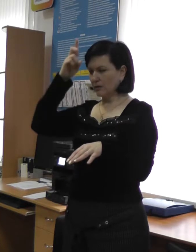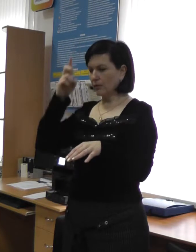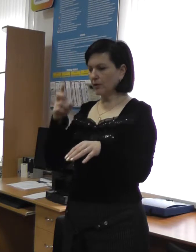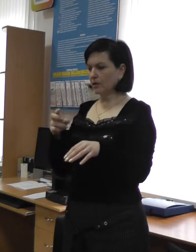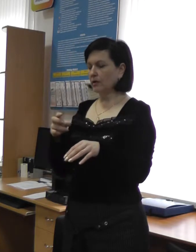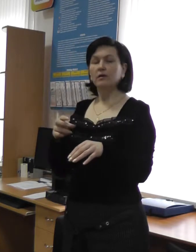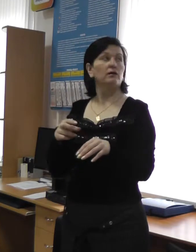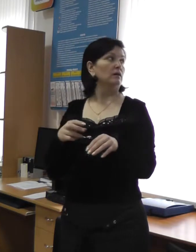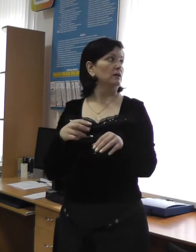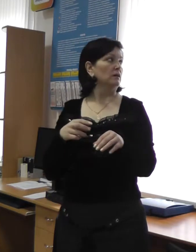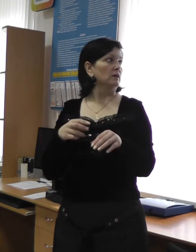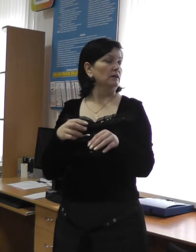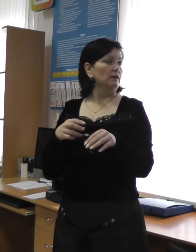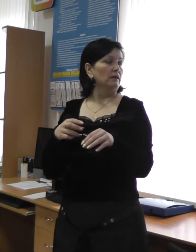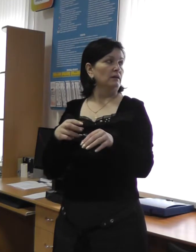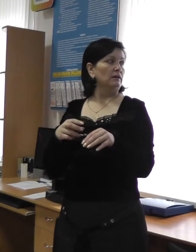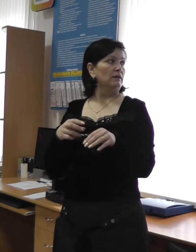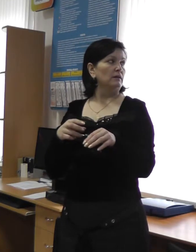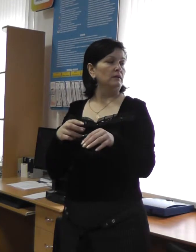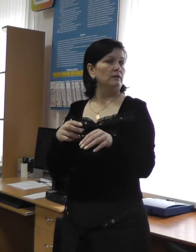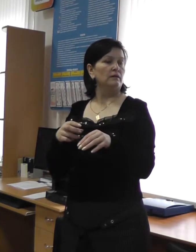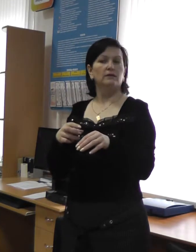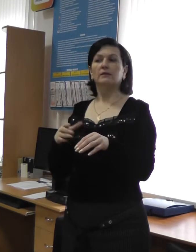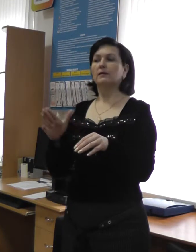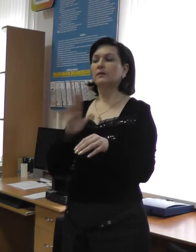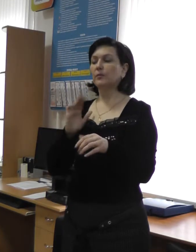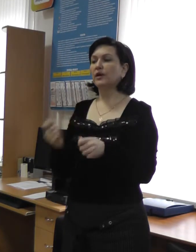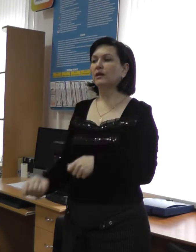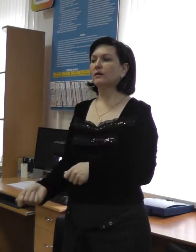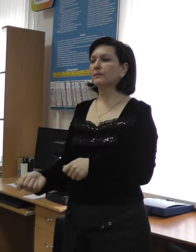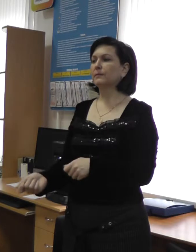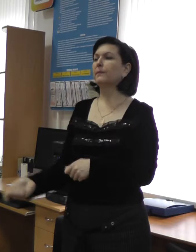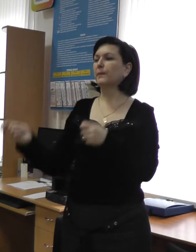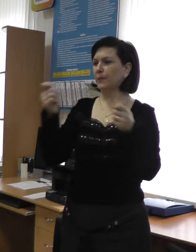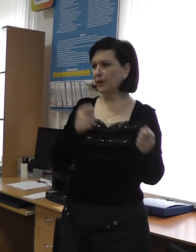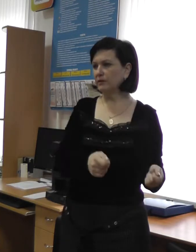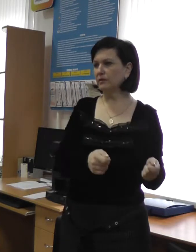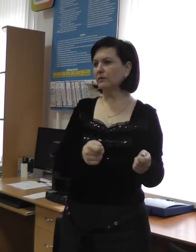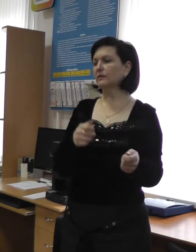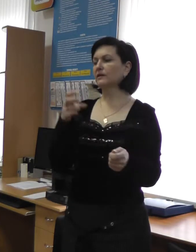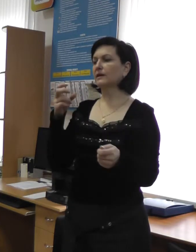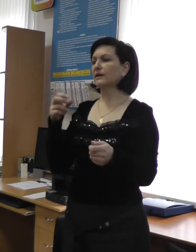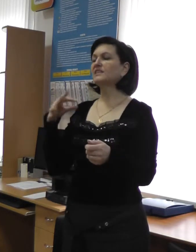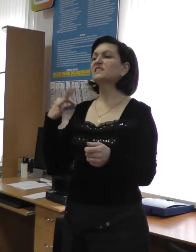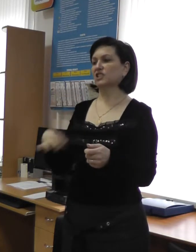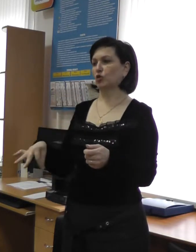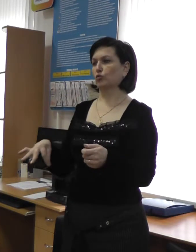реставрации и все амнибусы, как уже было мной сказано, были переданы на содержание купцу Алексею Найтаки.